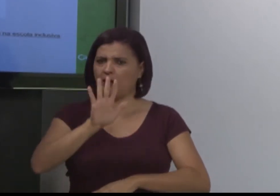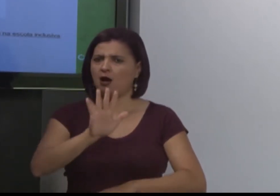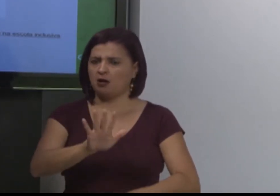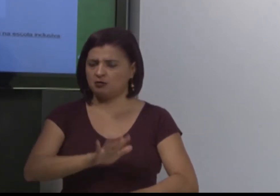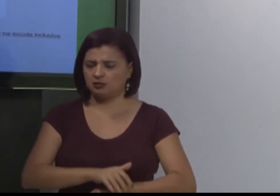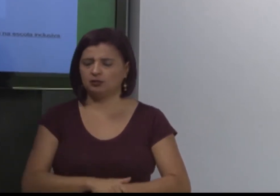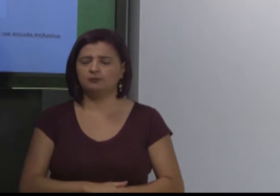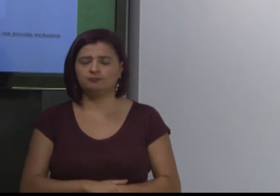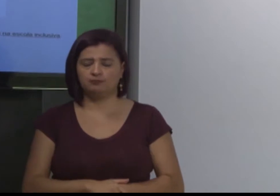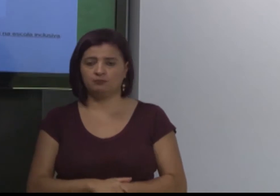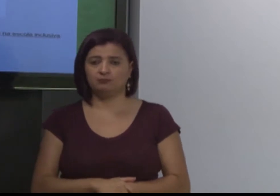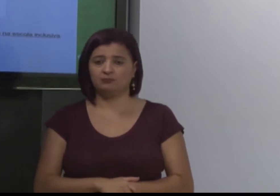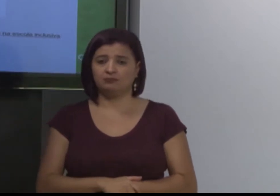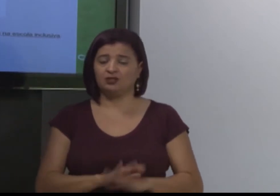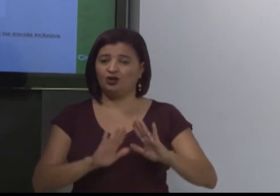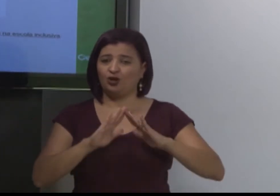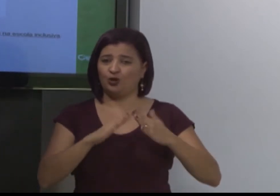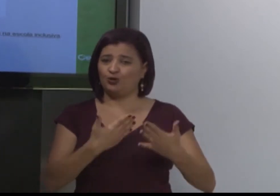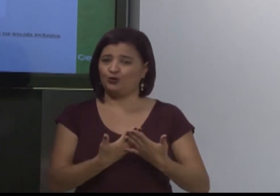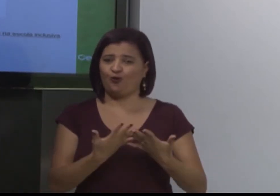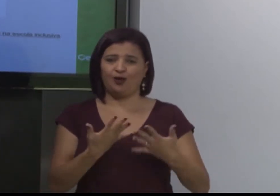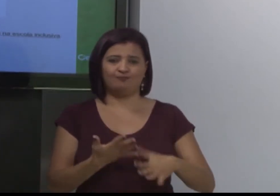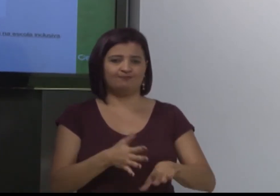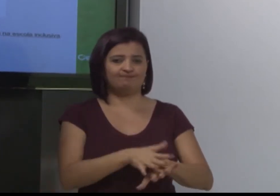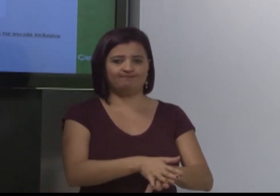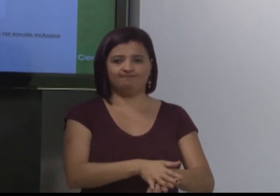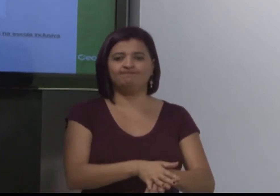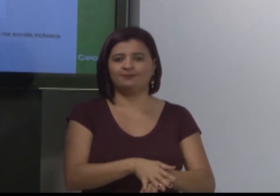levantada. Sim, há dificuldades na escola inclusiva,